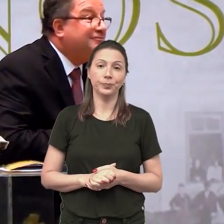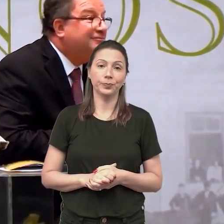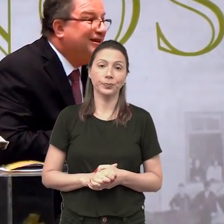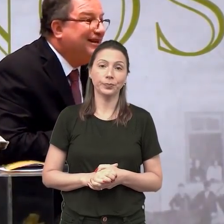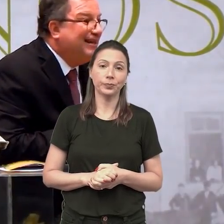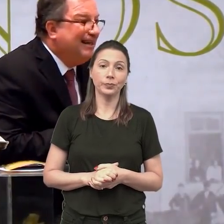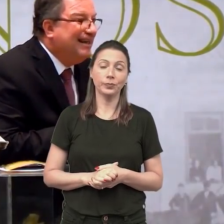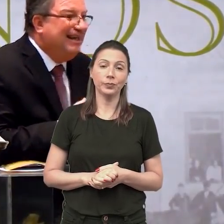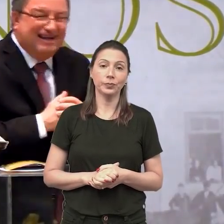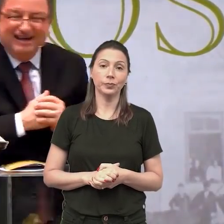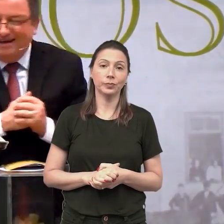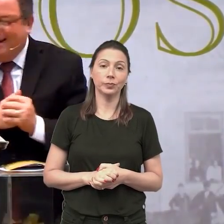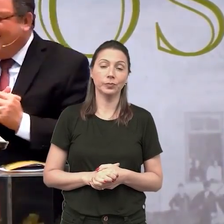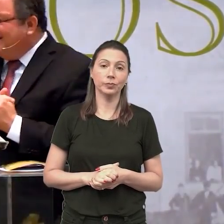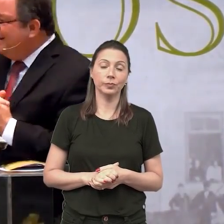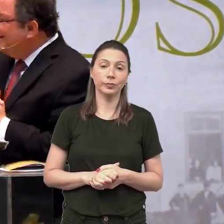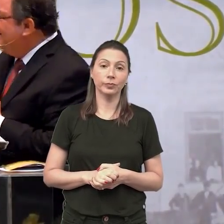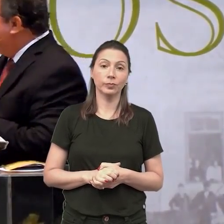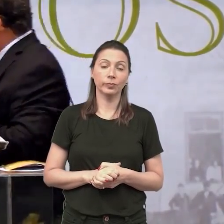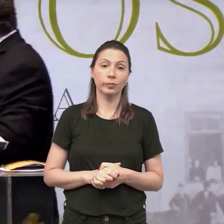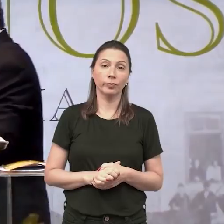nuvem.